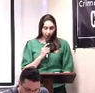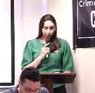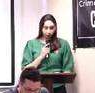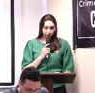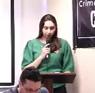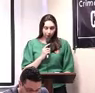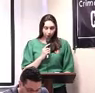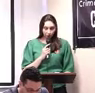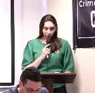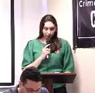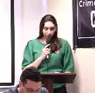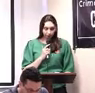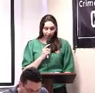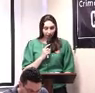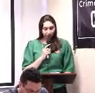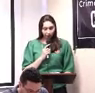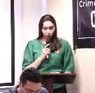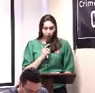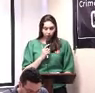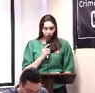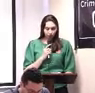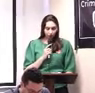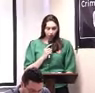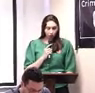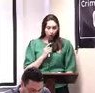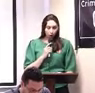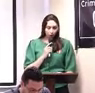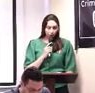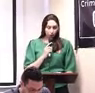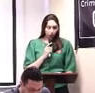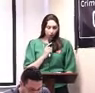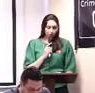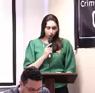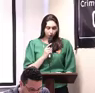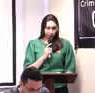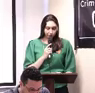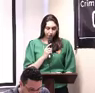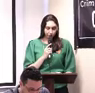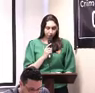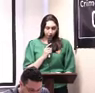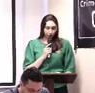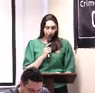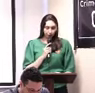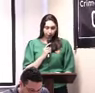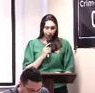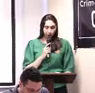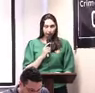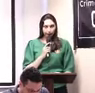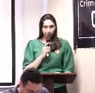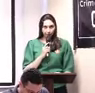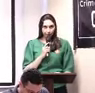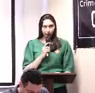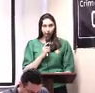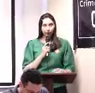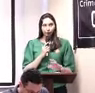da República do município de alta mira até 2023 quando assumiu o segundo ofício da Procuradoria da República